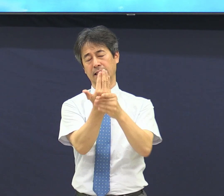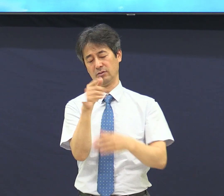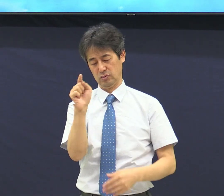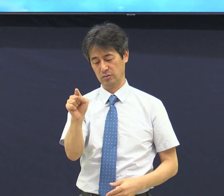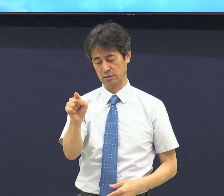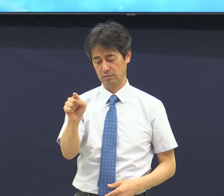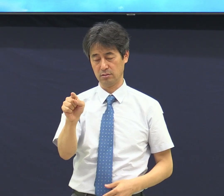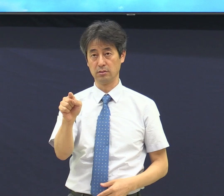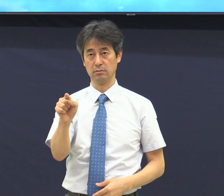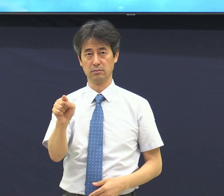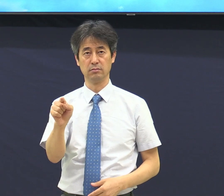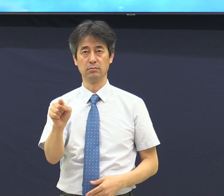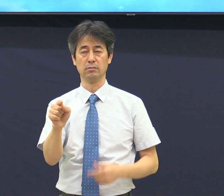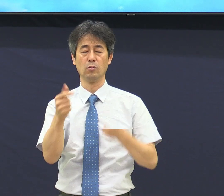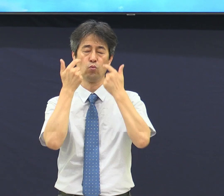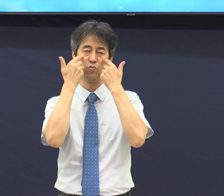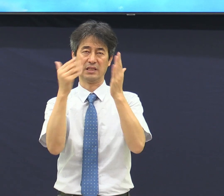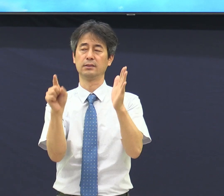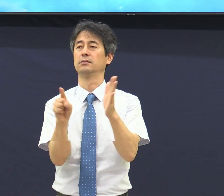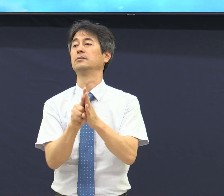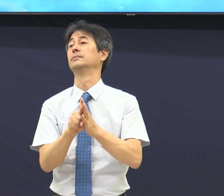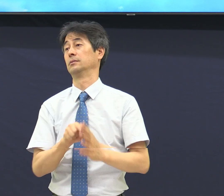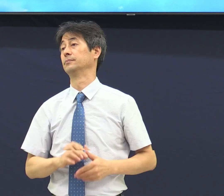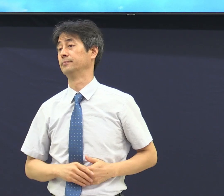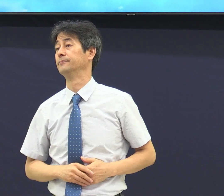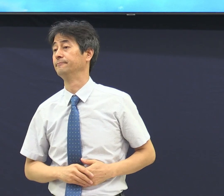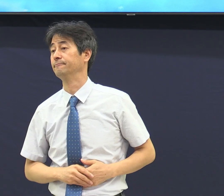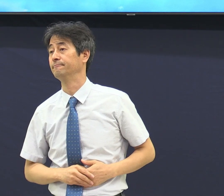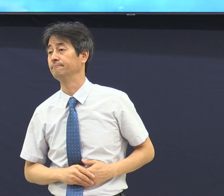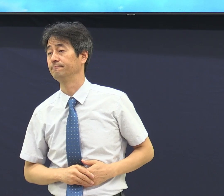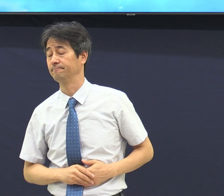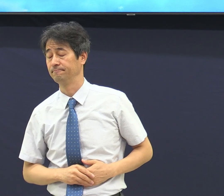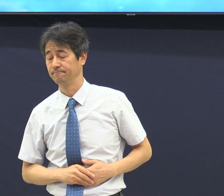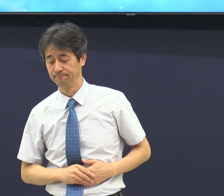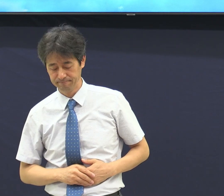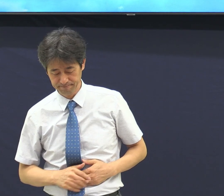목적으로 인하여 일어나는 것이라는 것을 확신합니다.